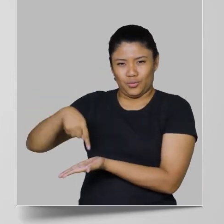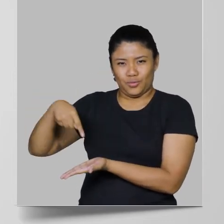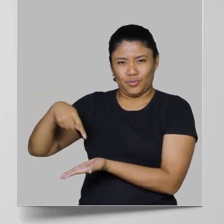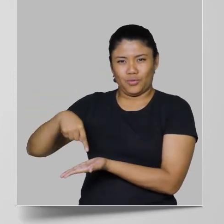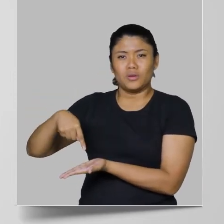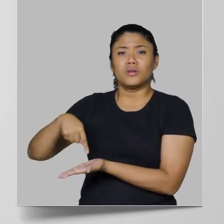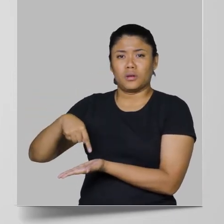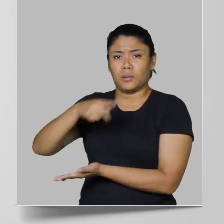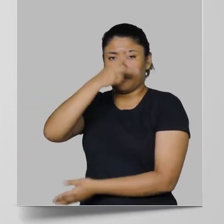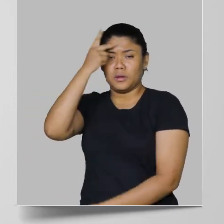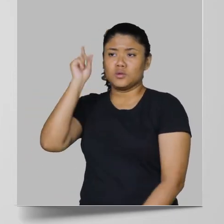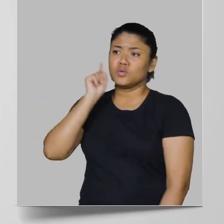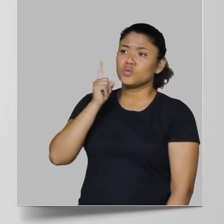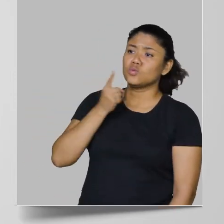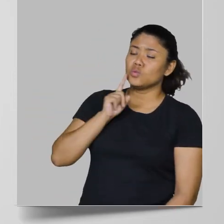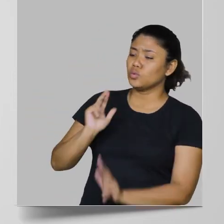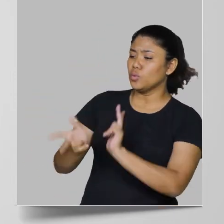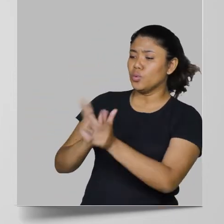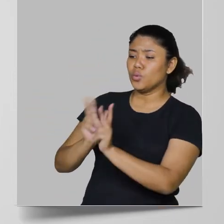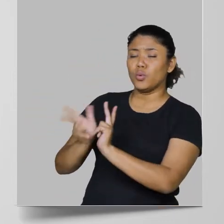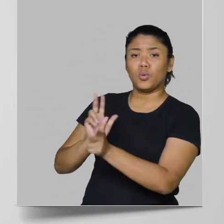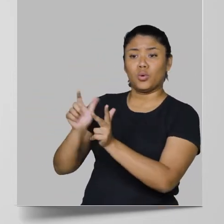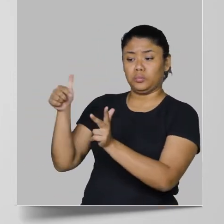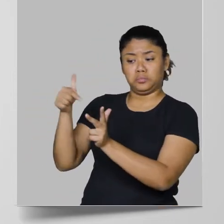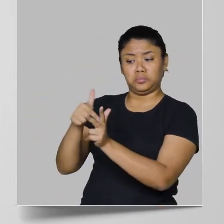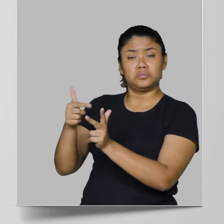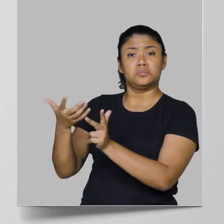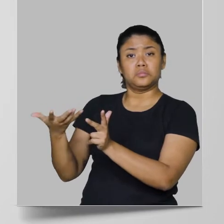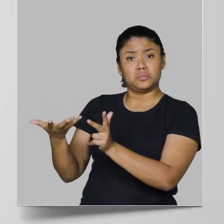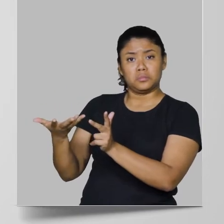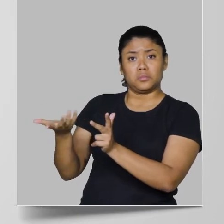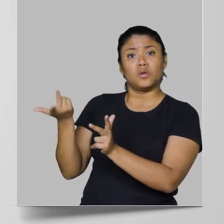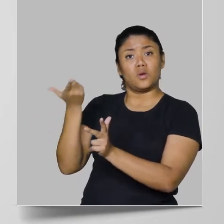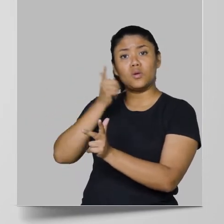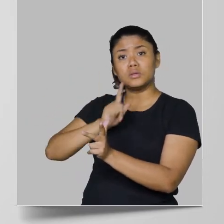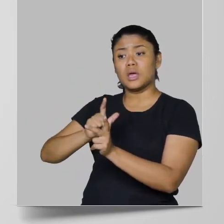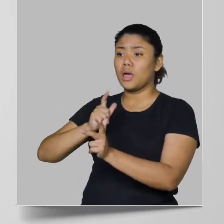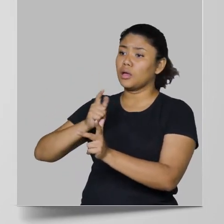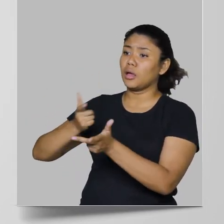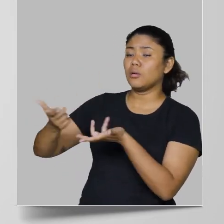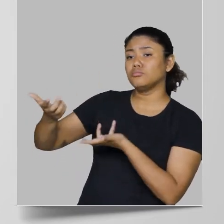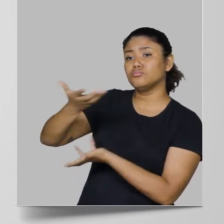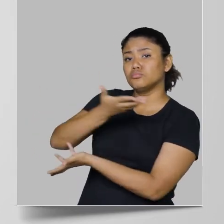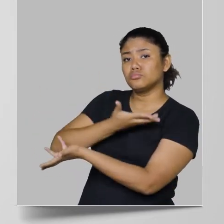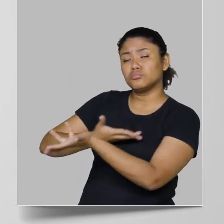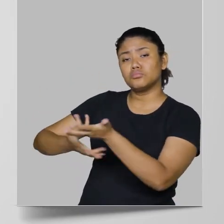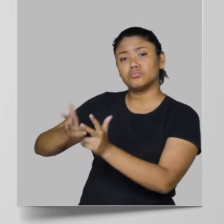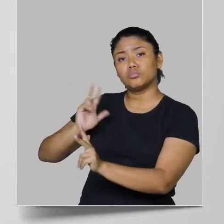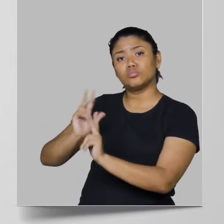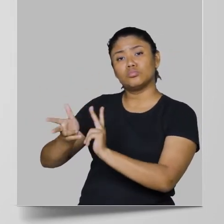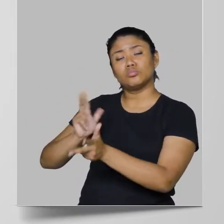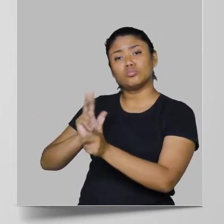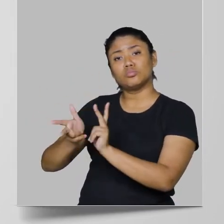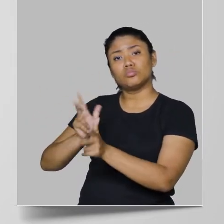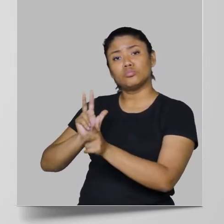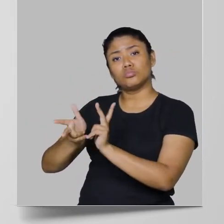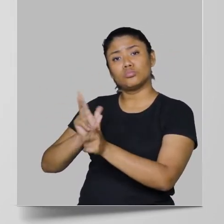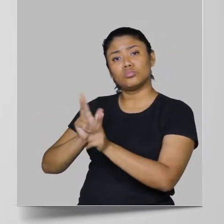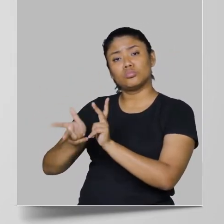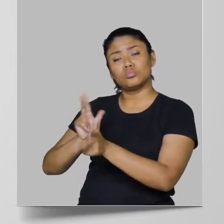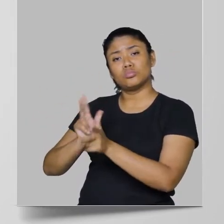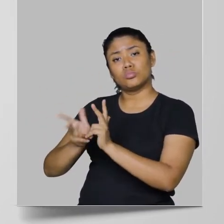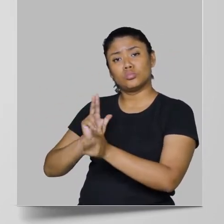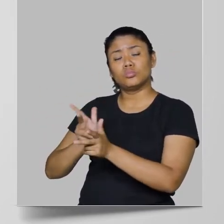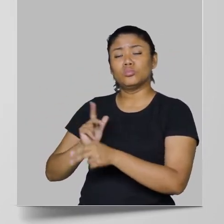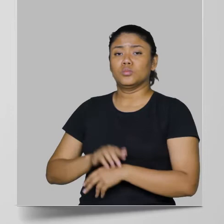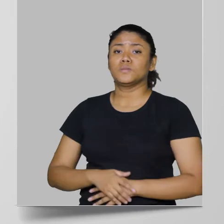pessoas surdas, por exemplo, tem pessoas surdas que se comunicam em línguas estranhas. E em algum